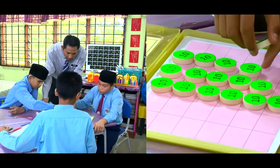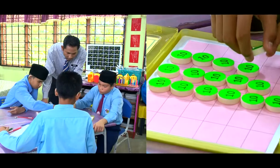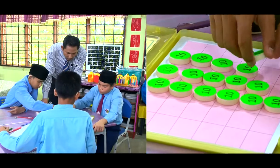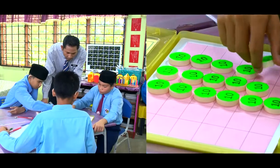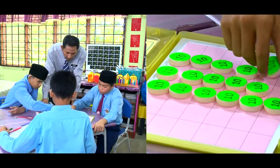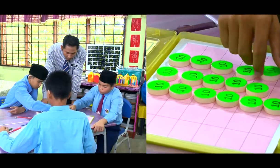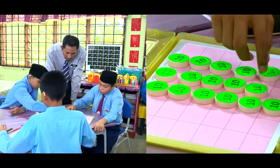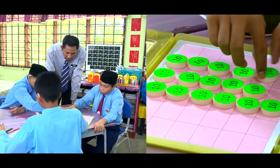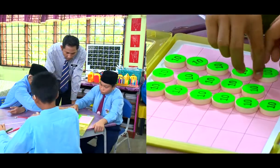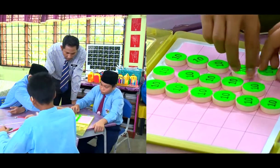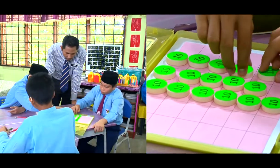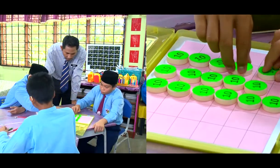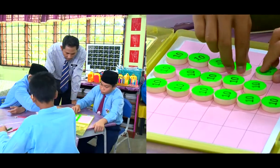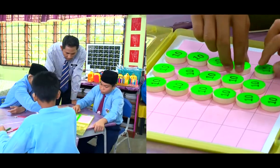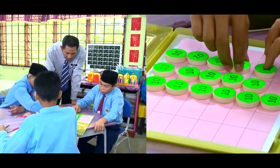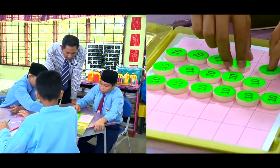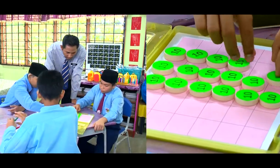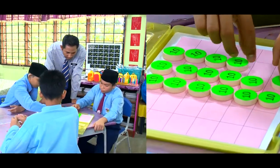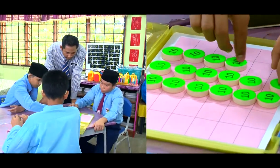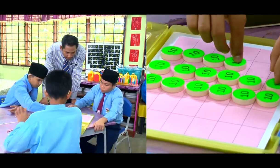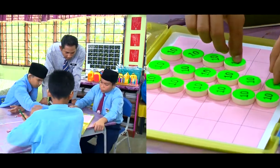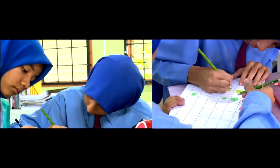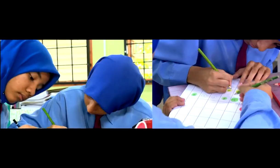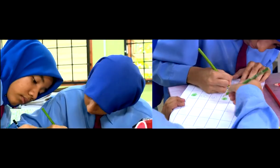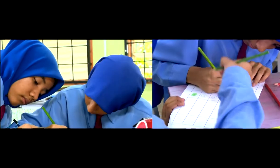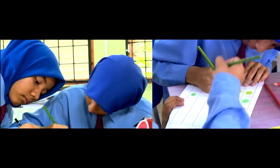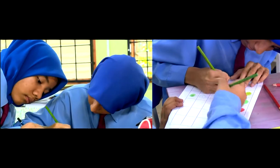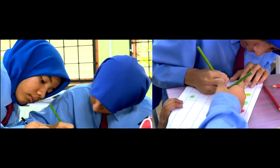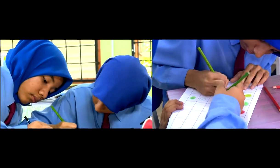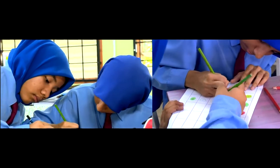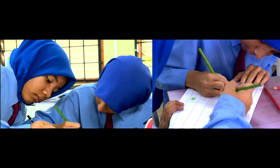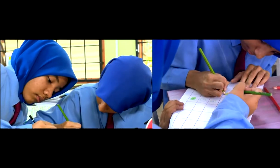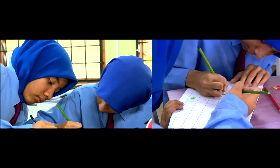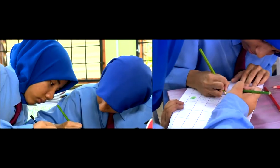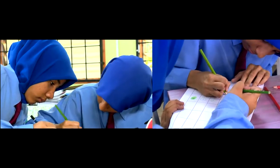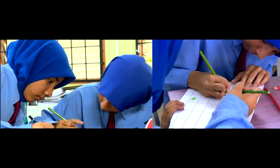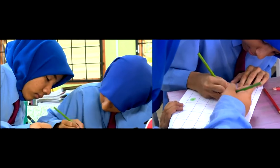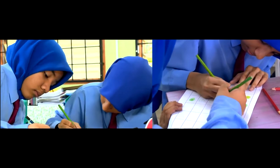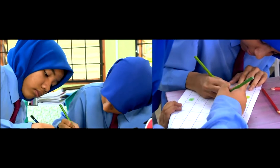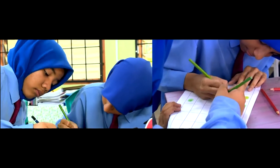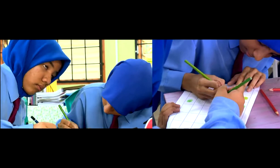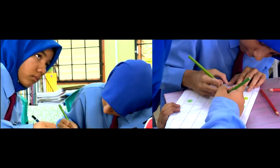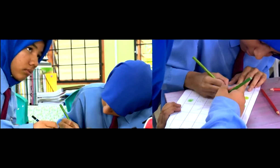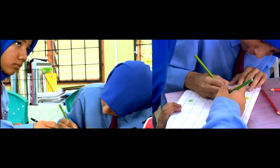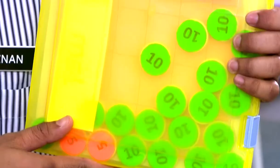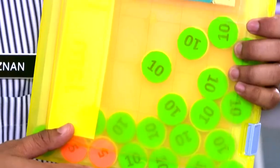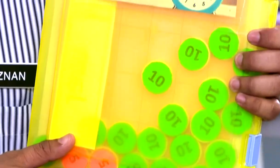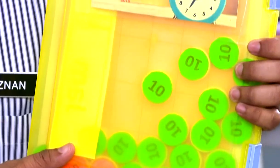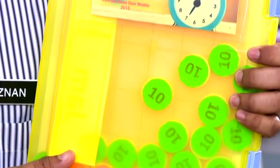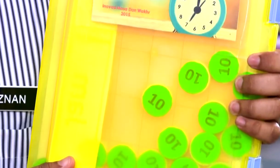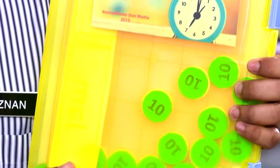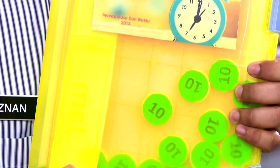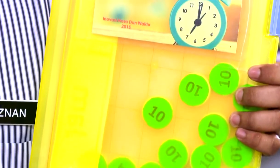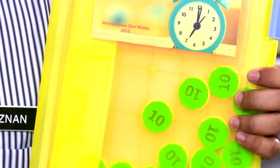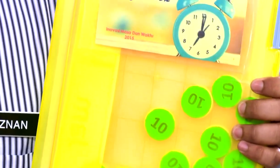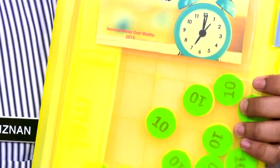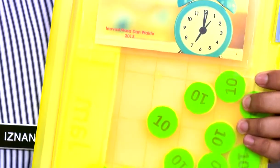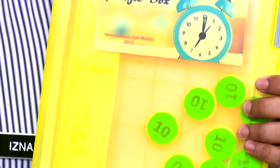belajar sambil bermain dan memberi keyakinan kepada murid menyelesaikan soalan yang lebih sukar. Selain pada itu, murid-murid